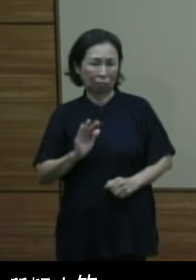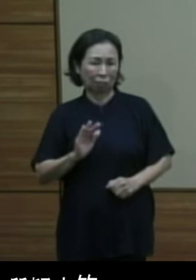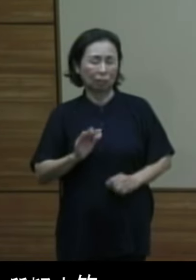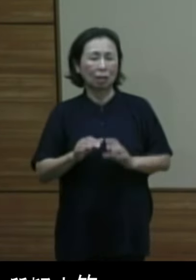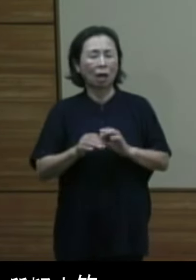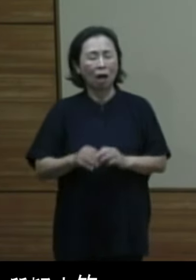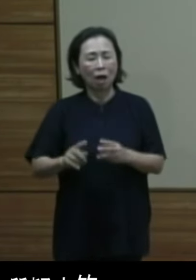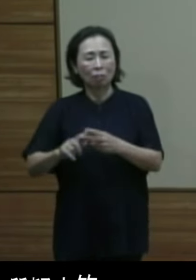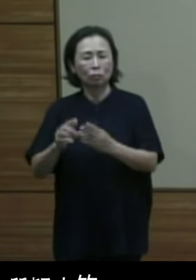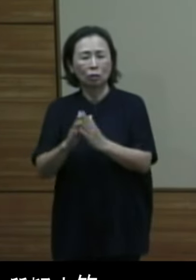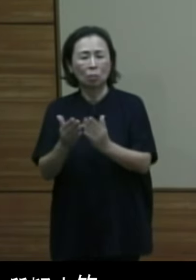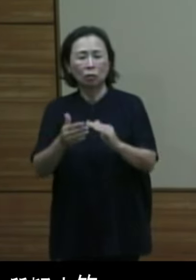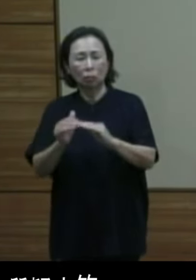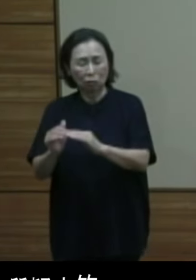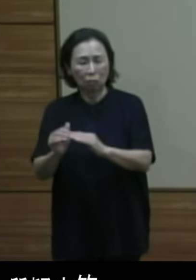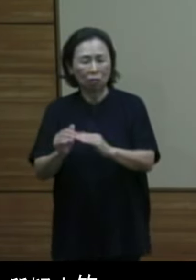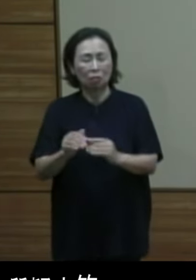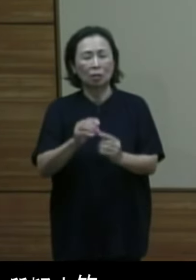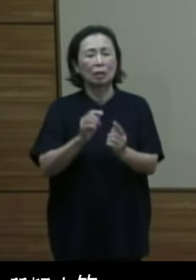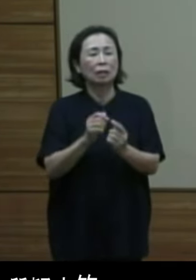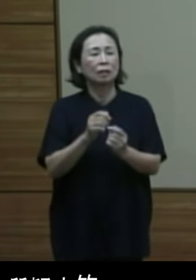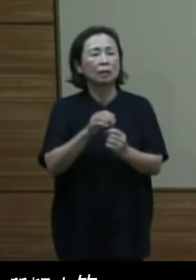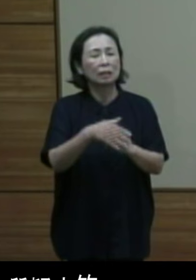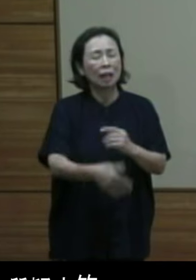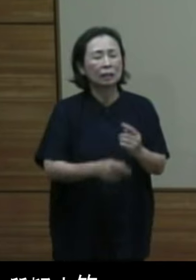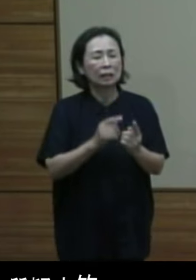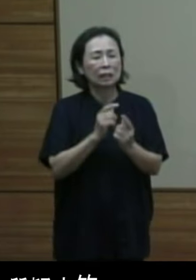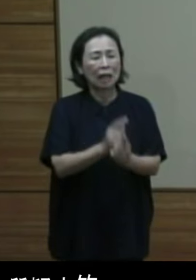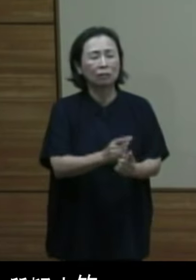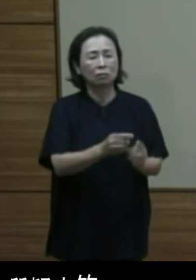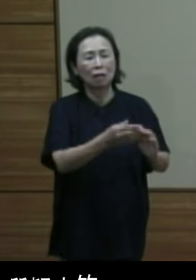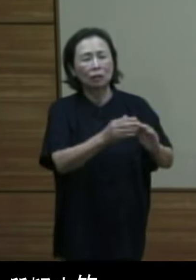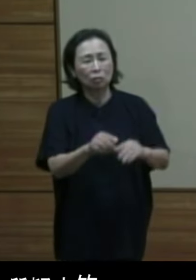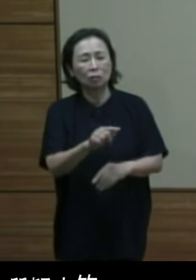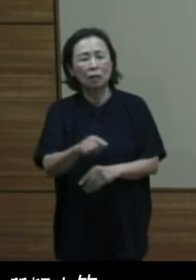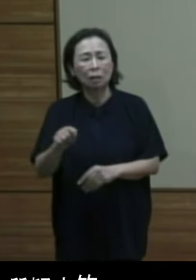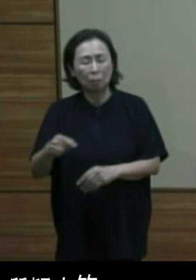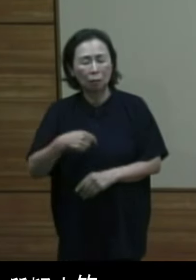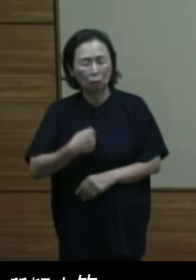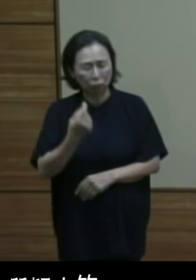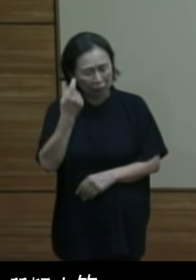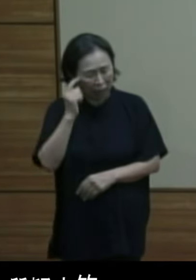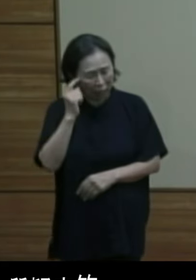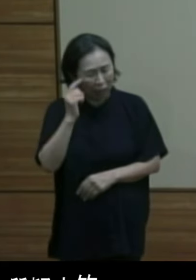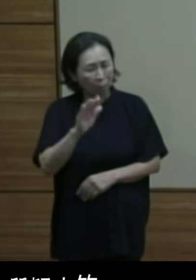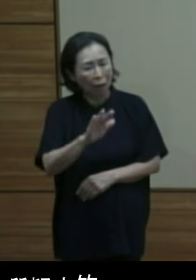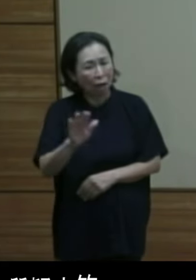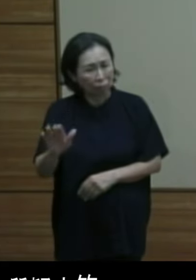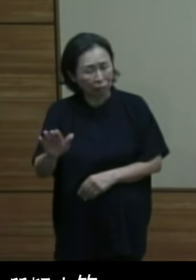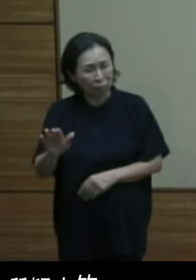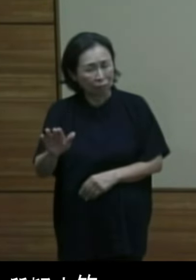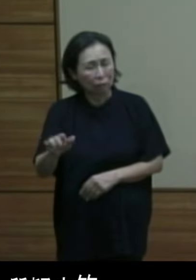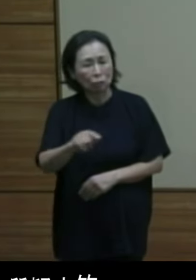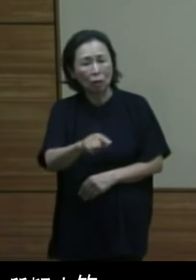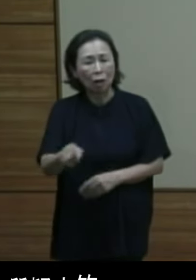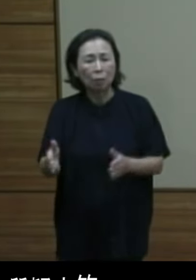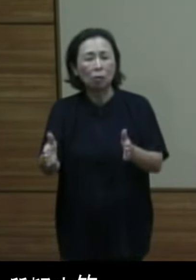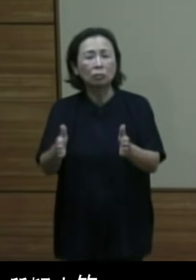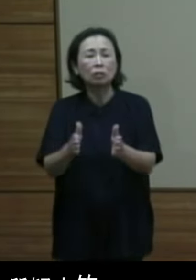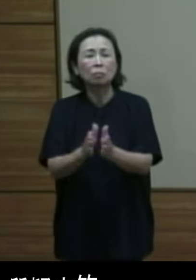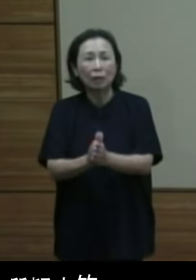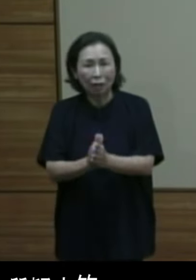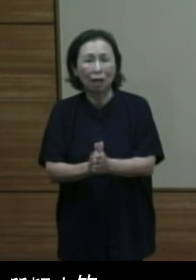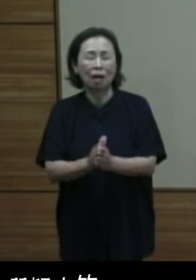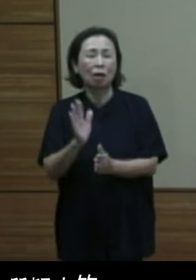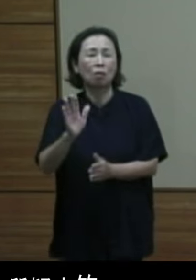本町さんとか那智勝浦町さんが町独自でですね、いろんなお考えがあるかもしれませんので、その辺も含めて今後あくまで